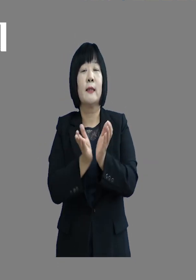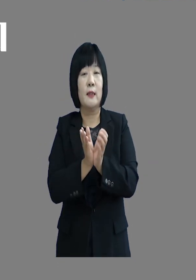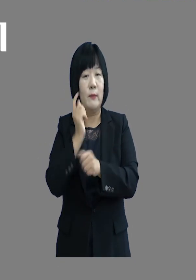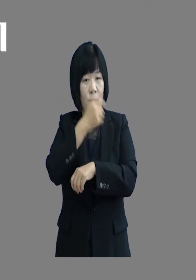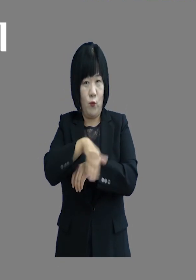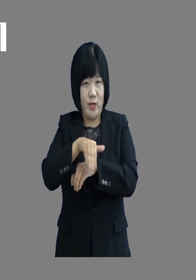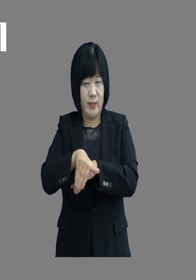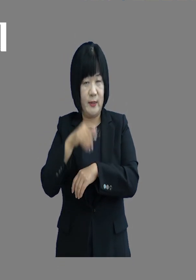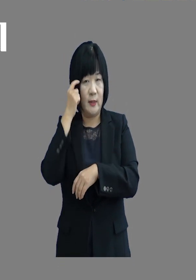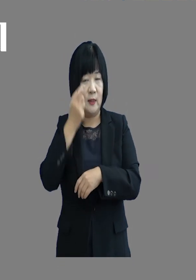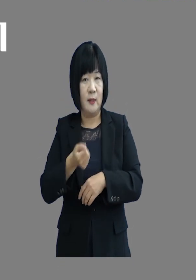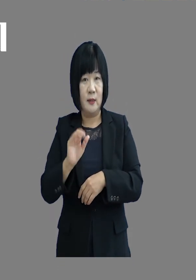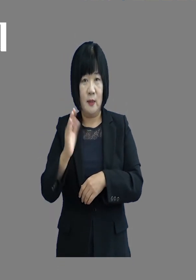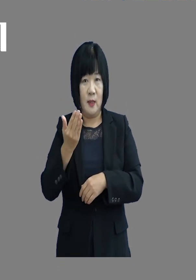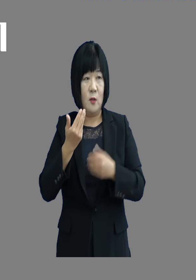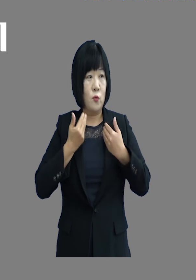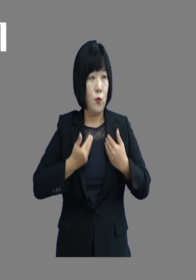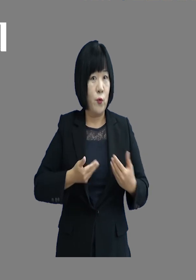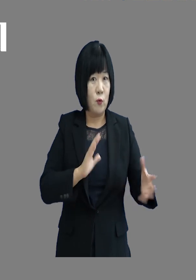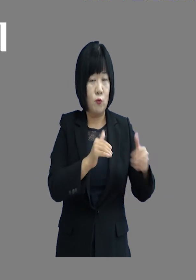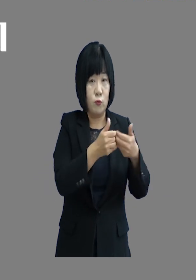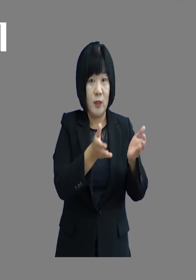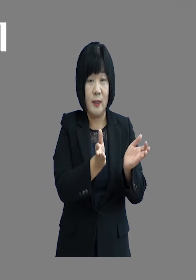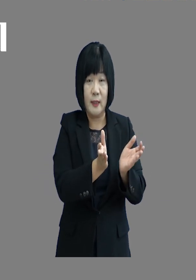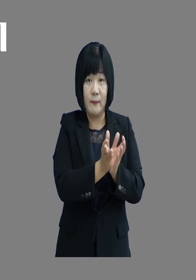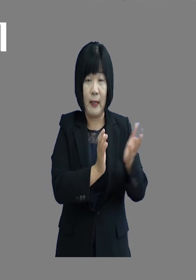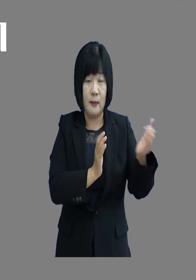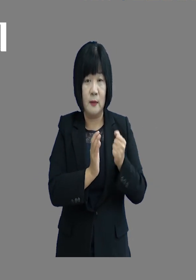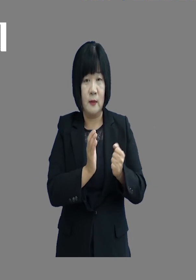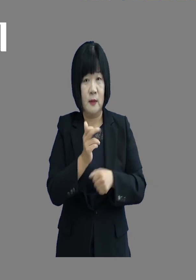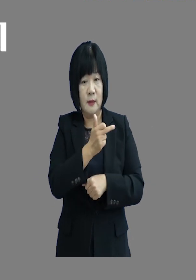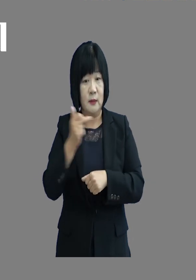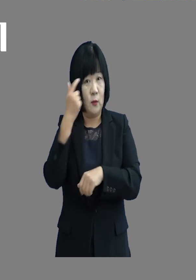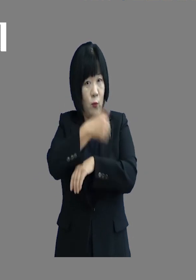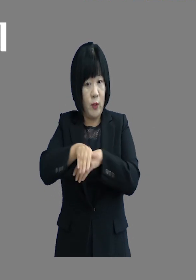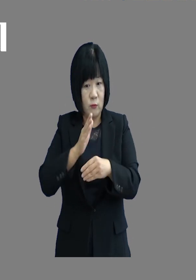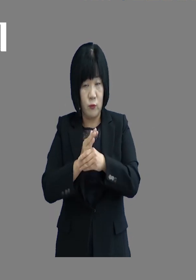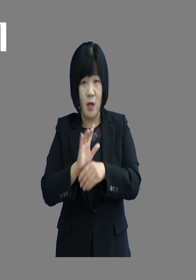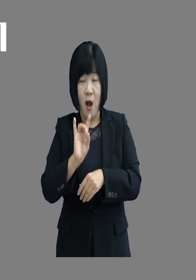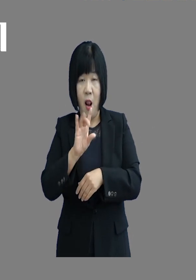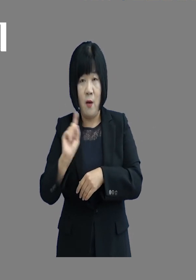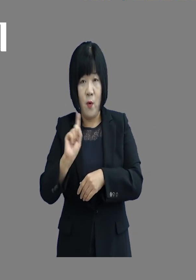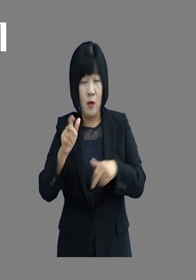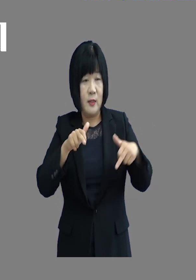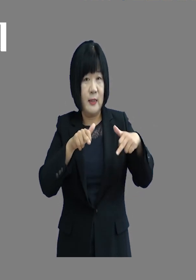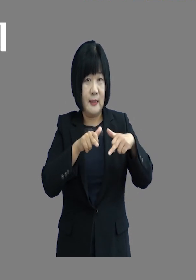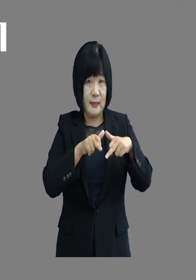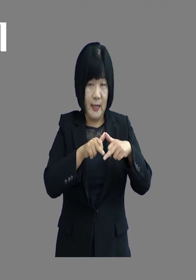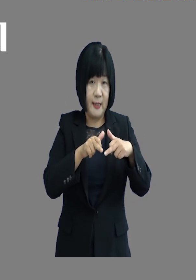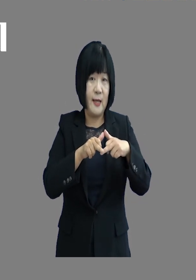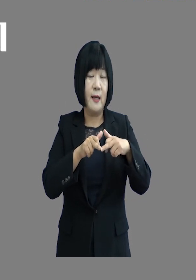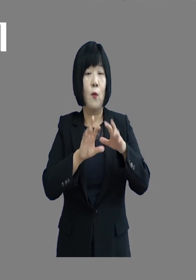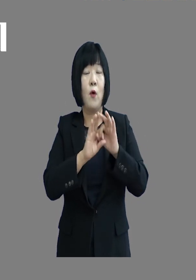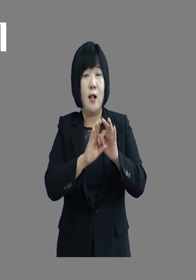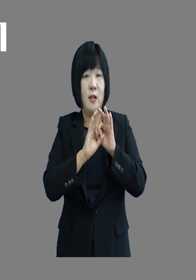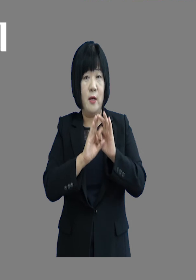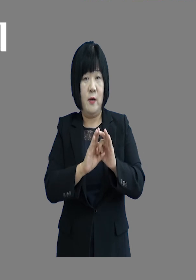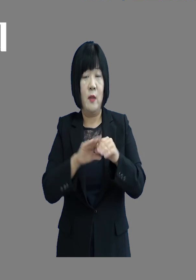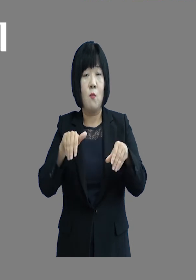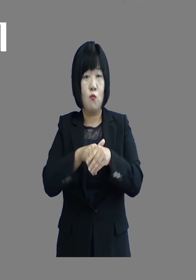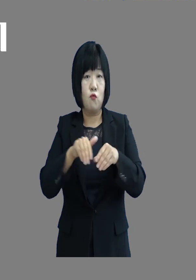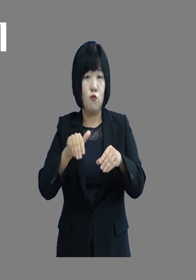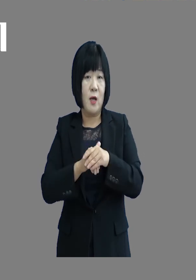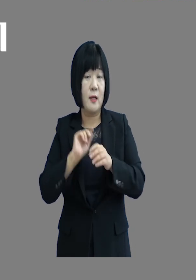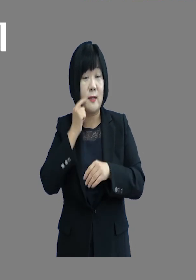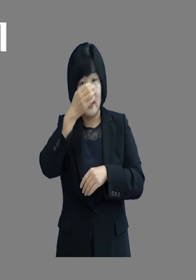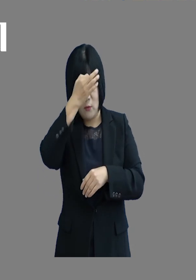생각하고요. 저희 조용한 수다가 가지고 있는 큰 목표 중에 하나가 장애 관련 문화 예술의 어떤 그런 컨텐츠가